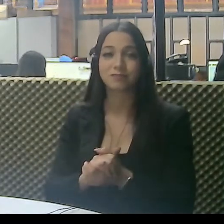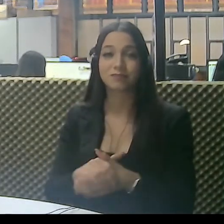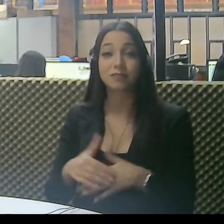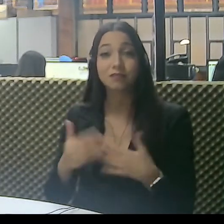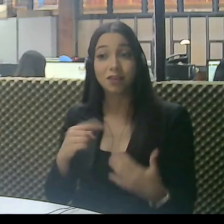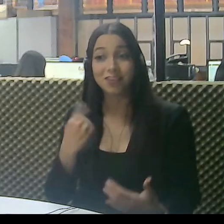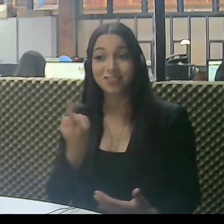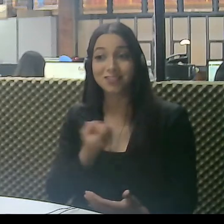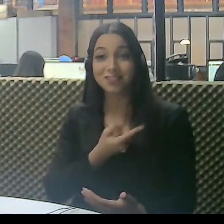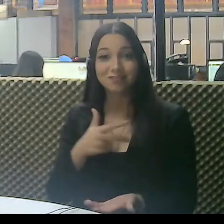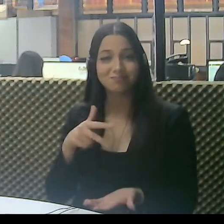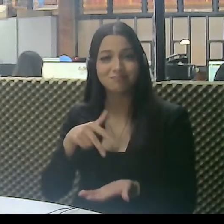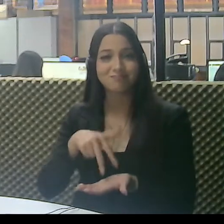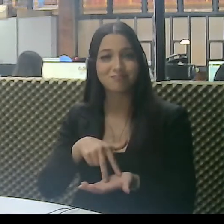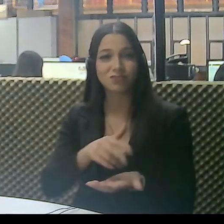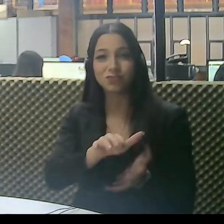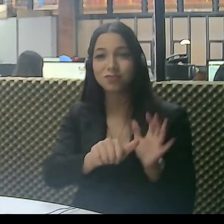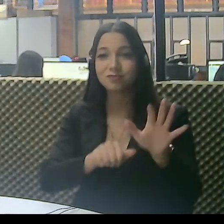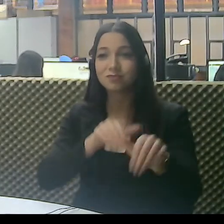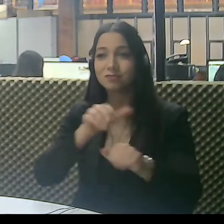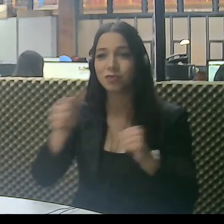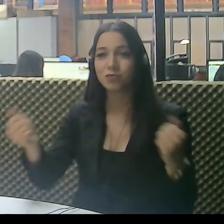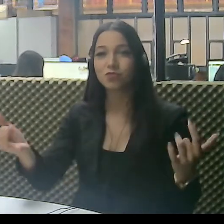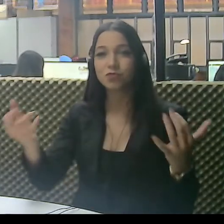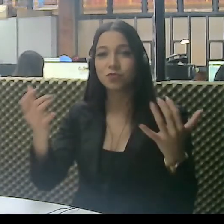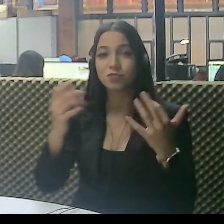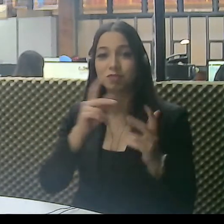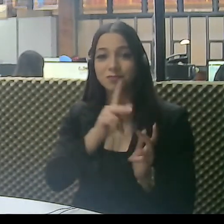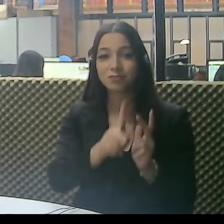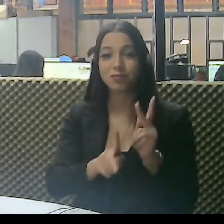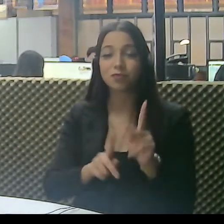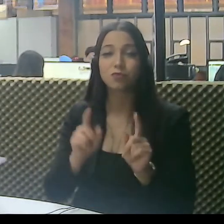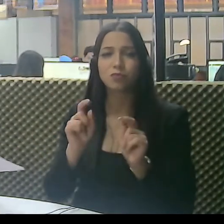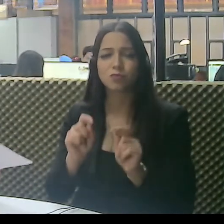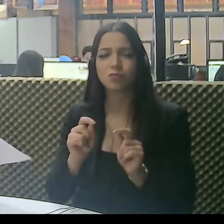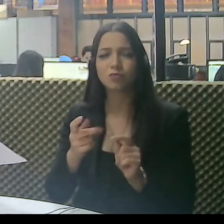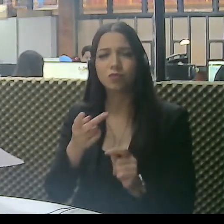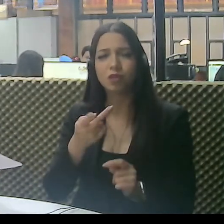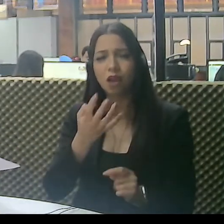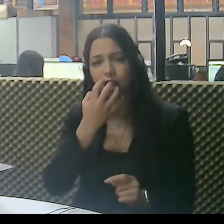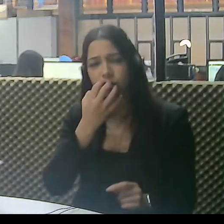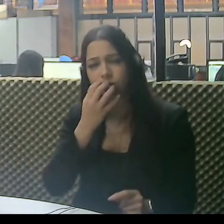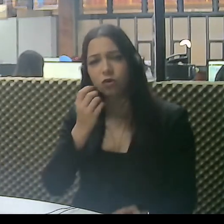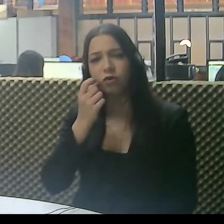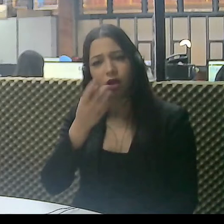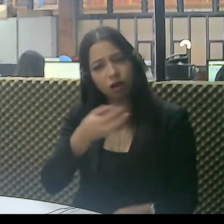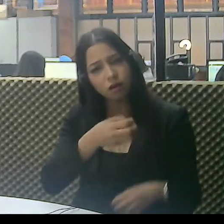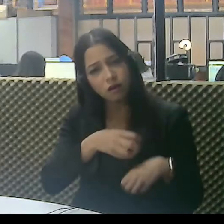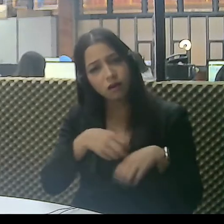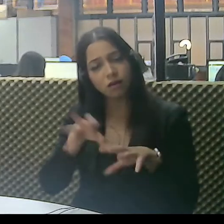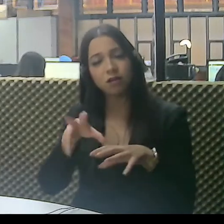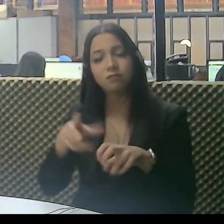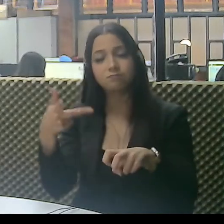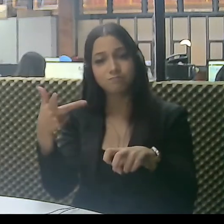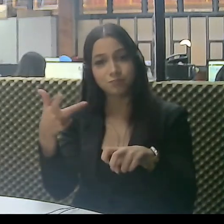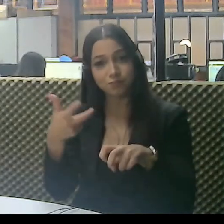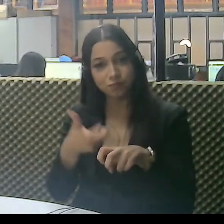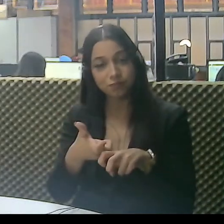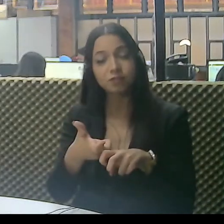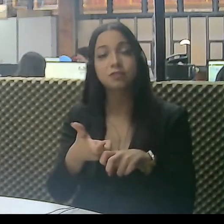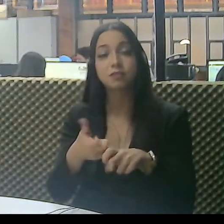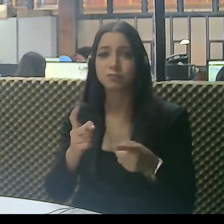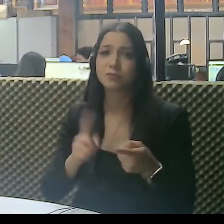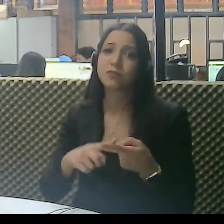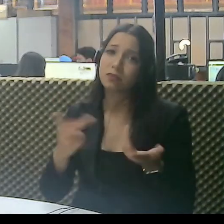estamos aqui convocando toda a população no sentido que leve o seu animalzinho ao posto de vacinação para